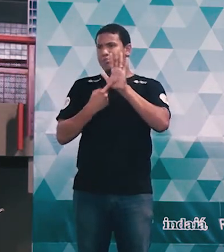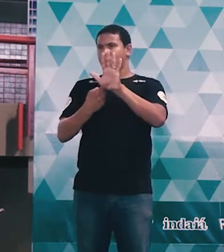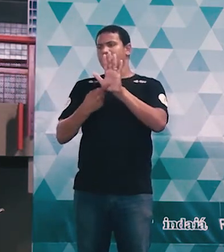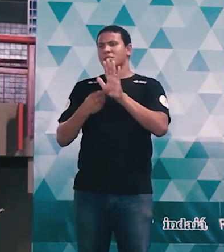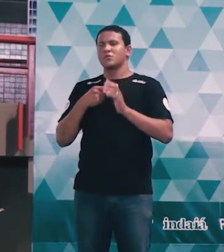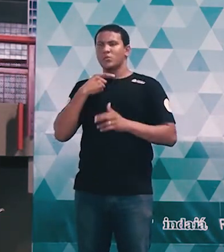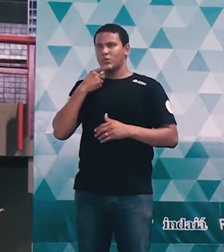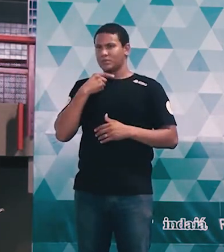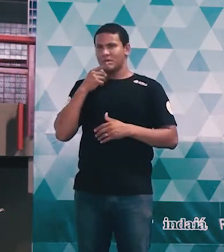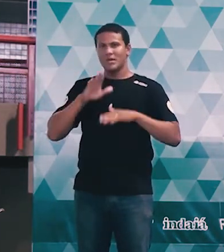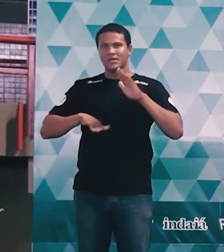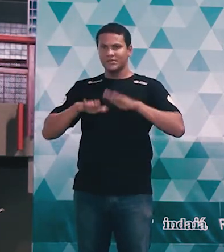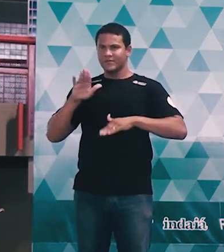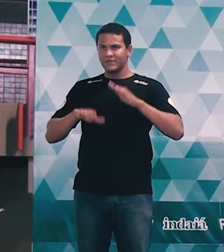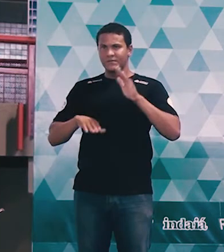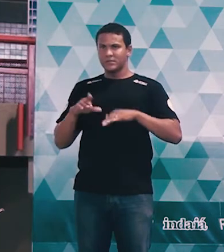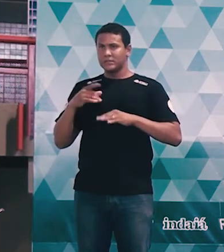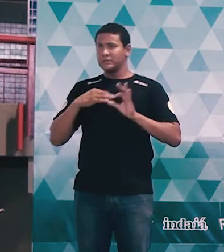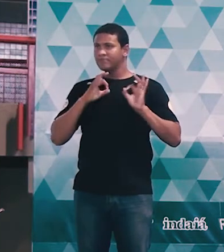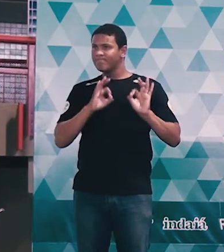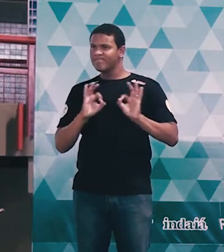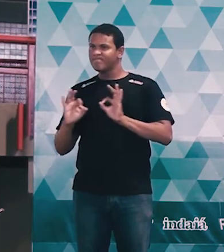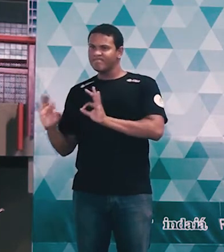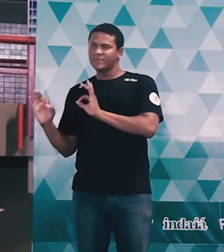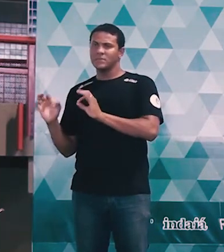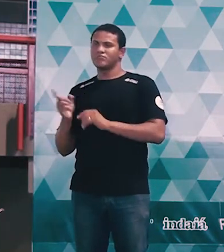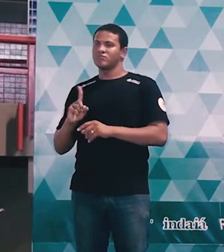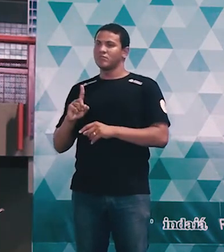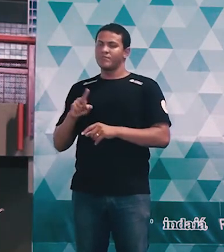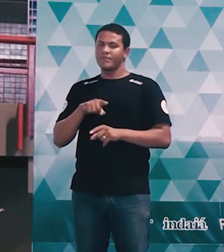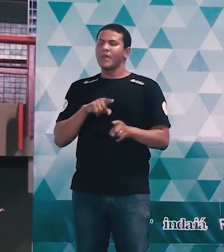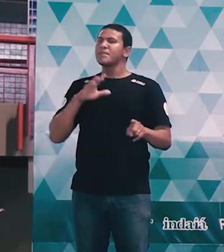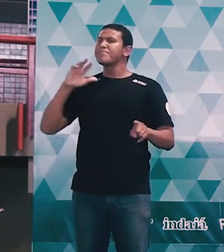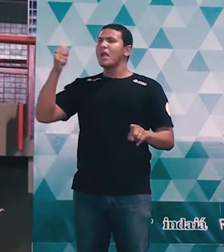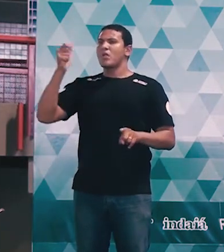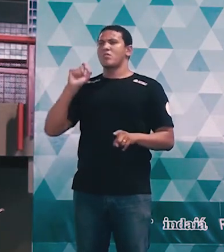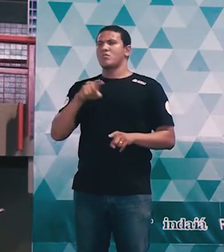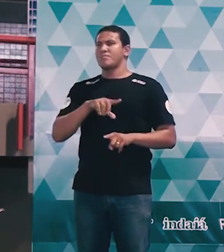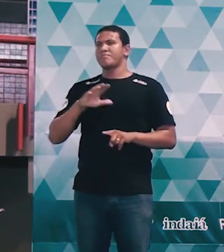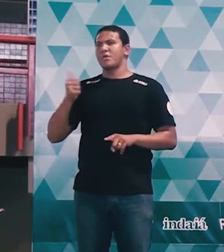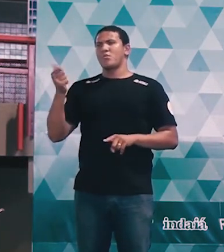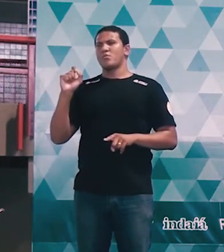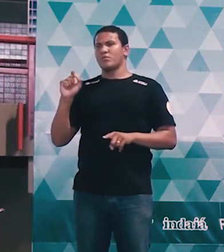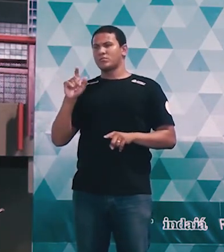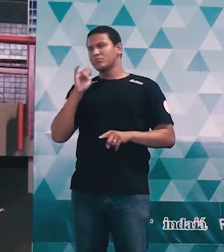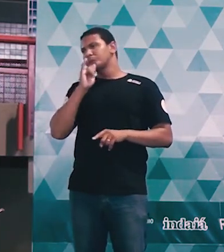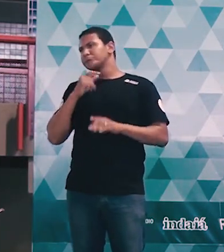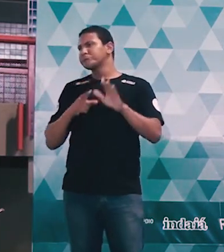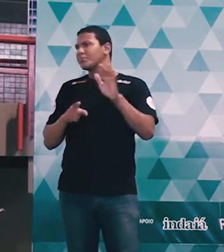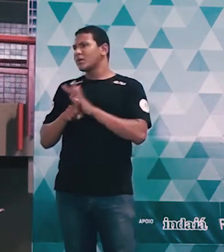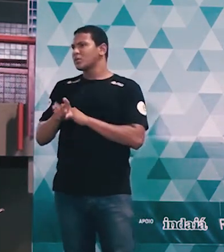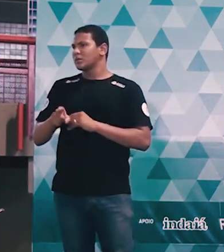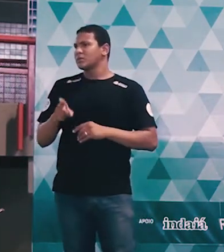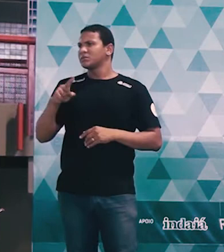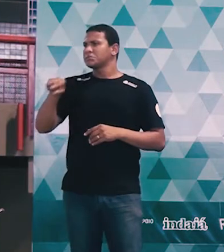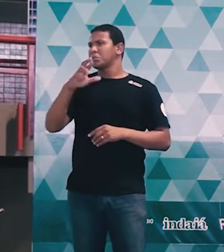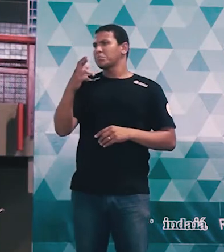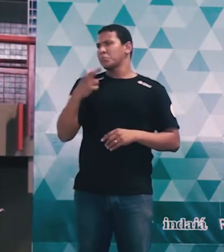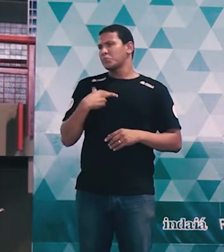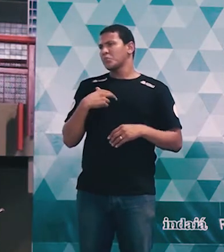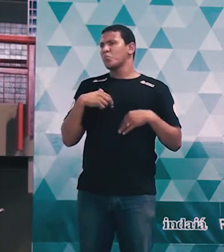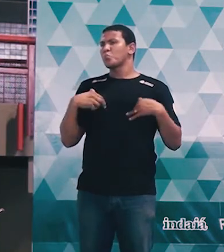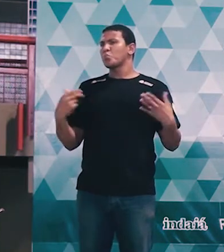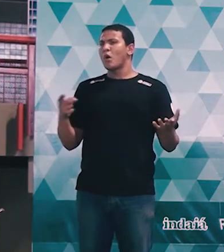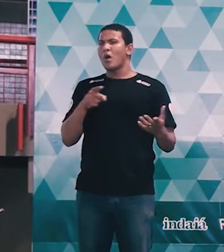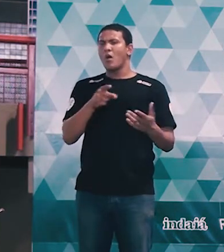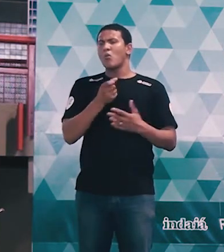querendo expressar. Porque assim, ó, o que é que seria mais conveniente para a gente nesse momento? Se eu perguntar assim, qual é o valor mais